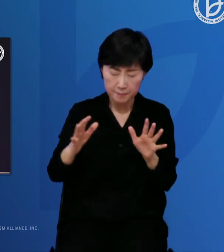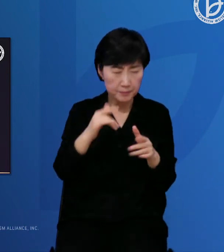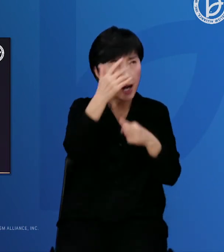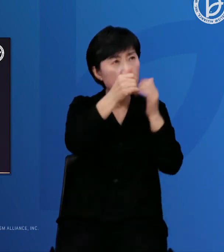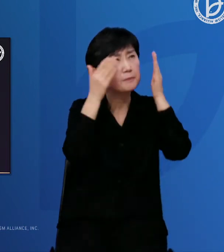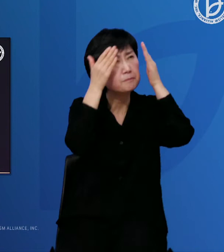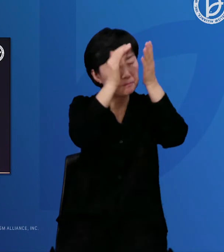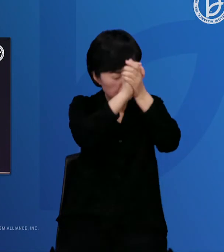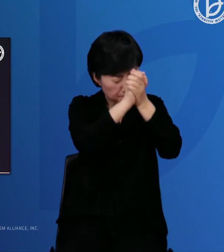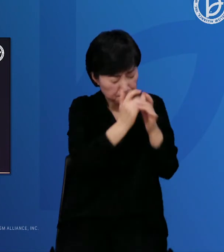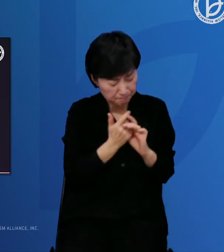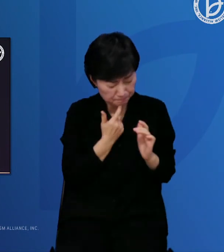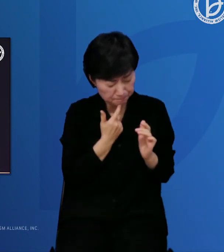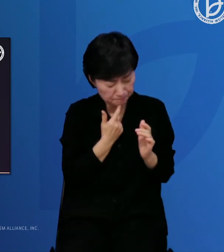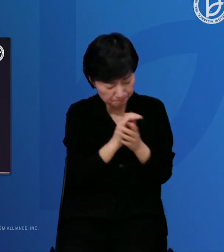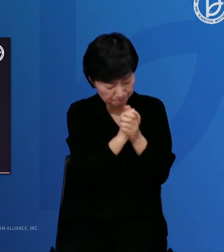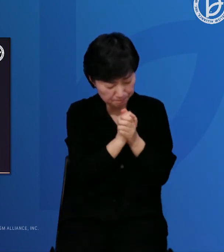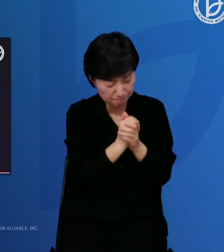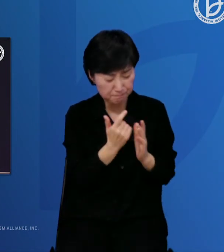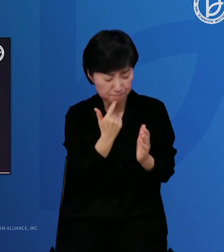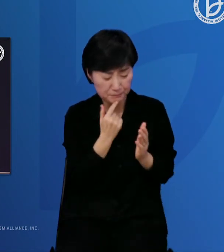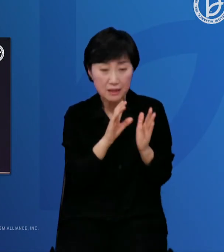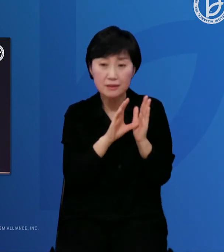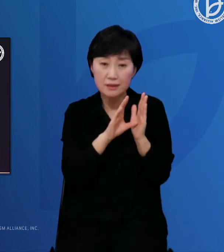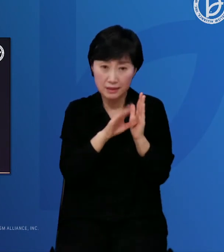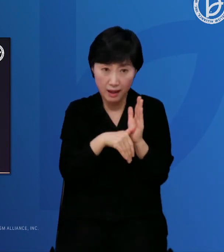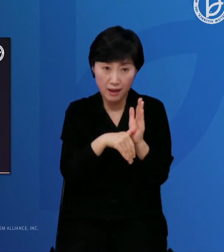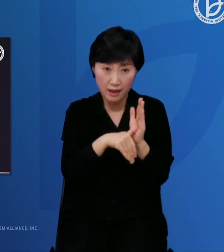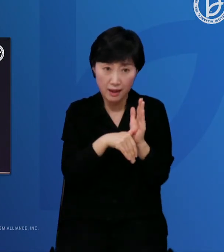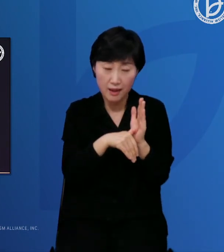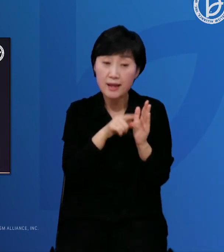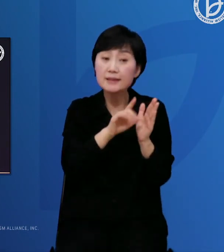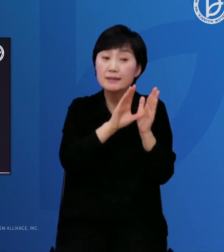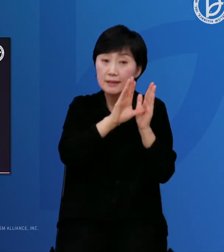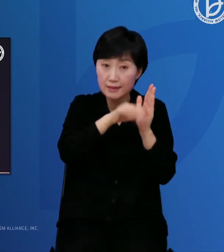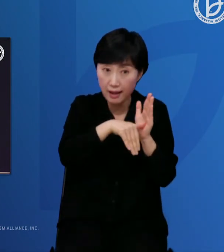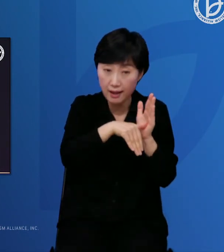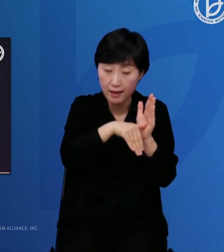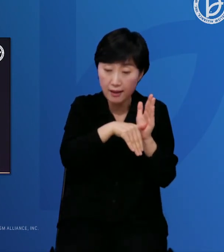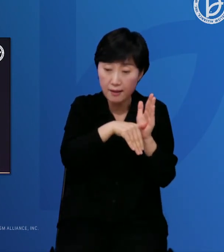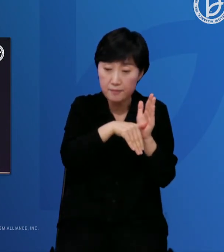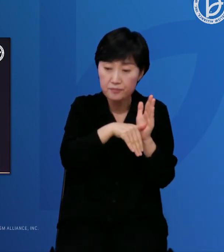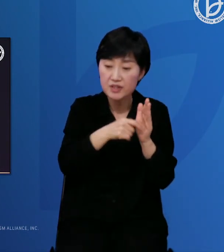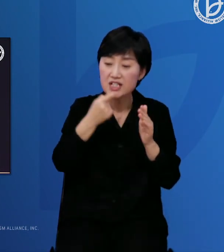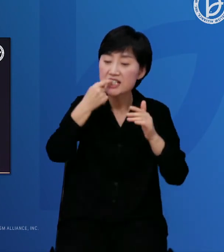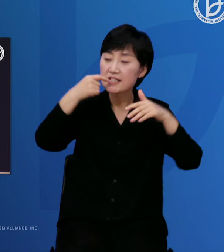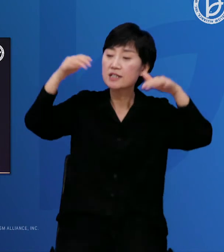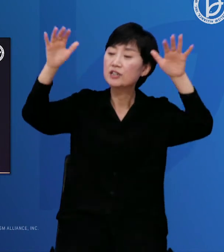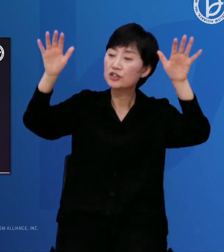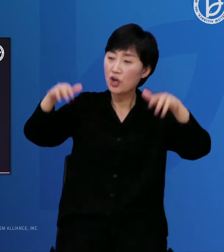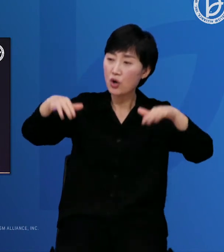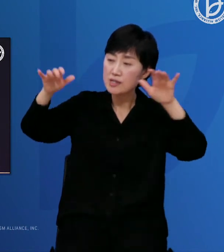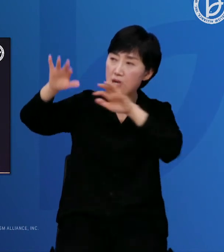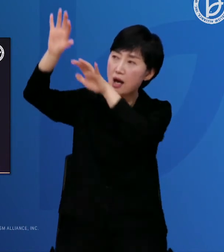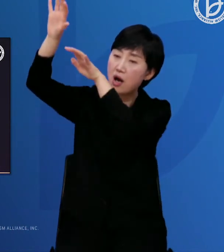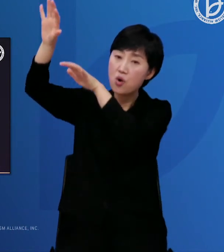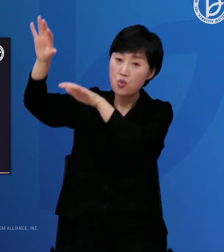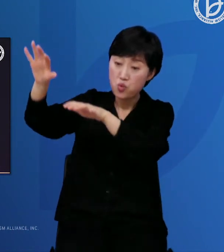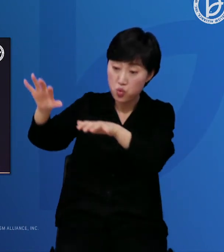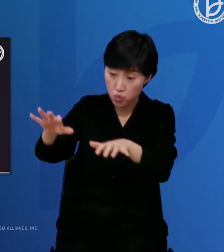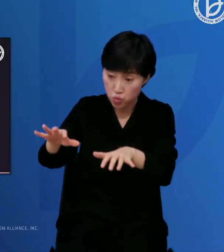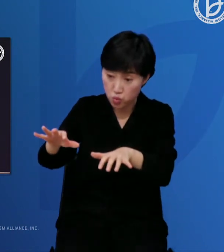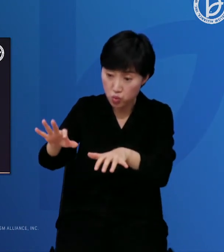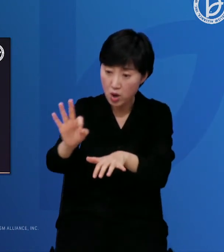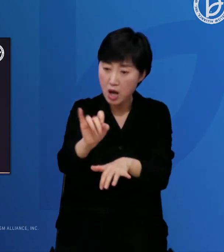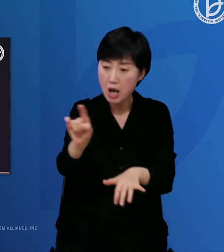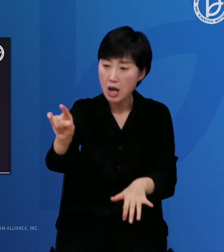Hezekiah began his prayer. 성경은 분명히 기록하고 있습니다. The Bible clearly records 주의 천사를 보내서 아수르 군사